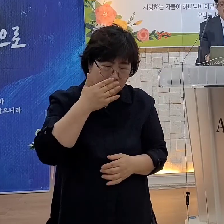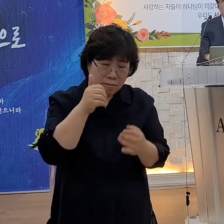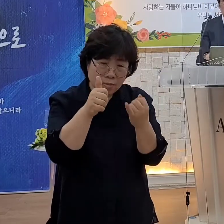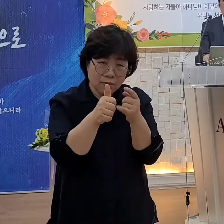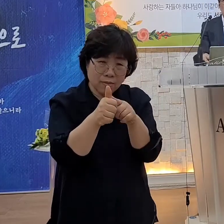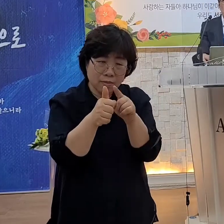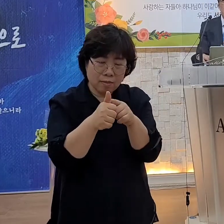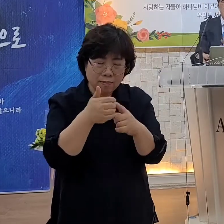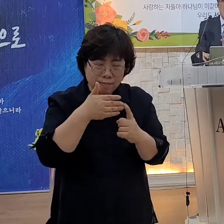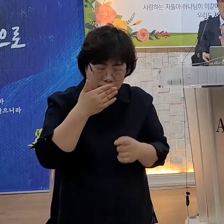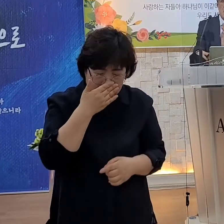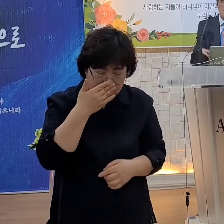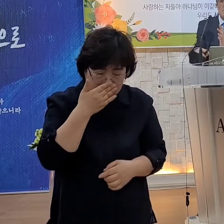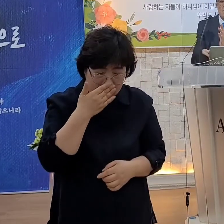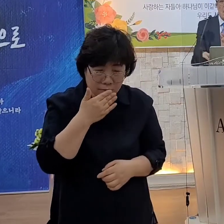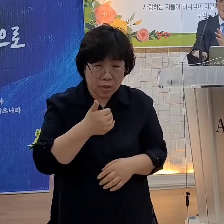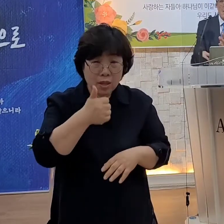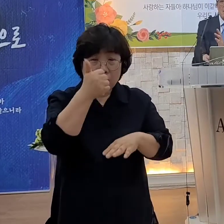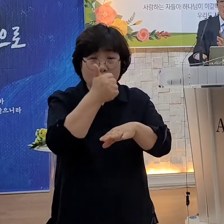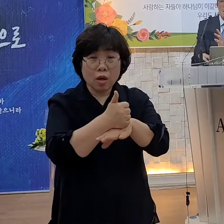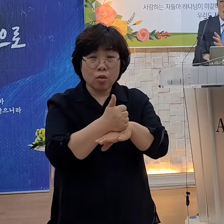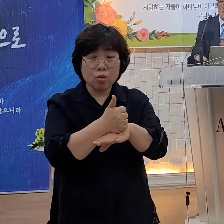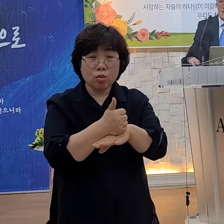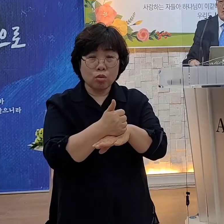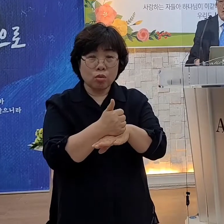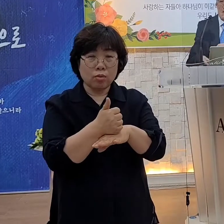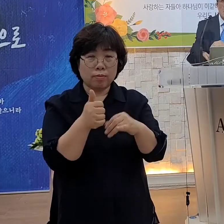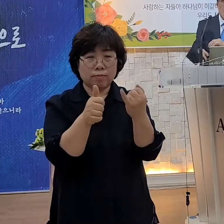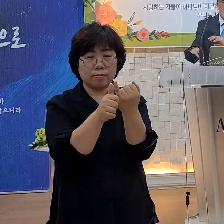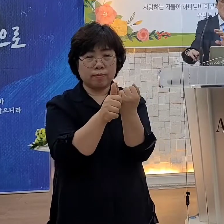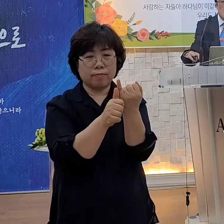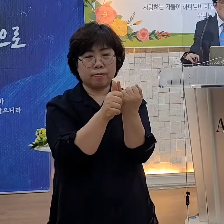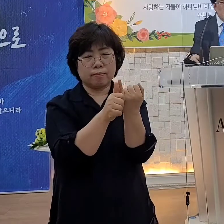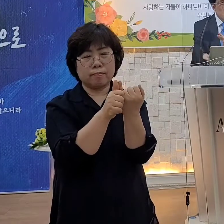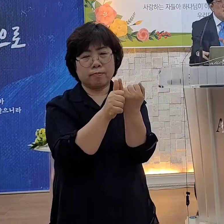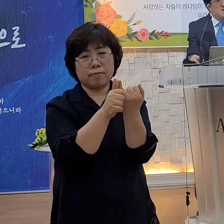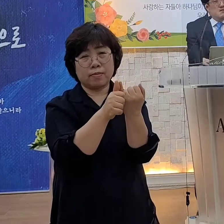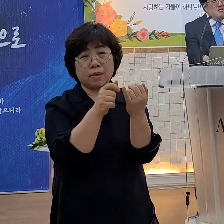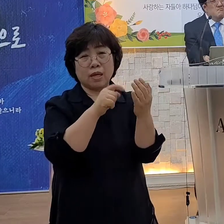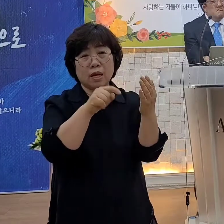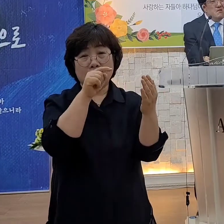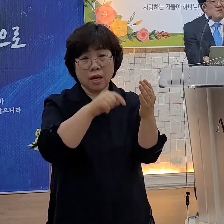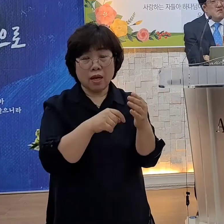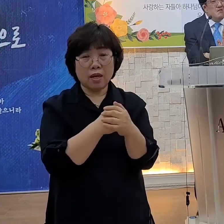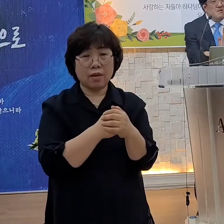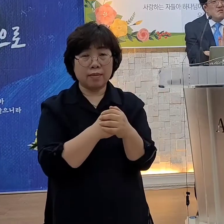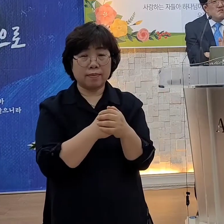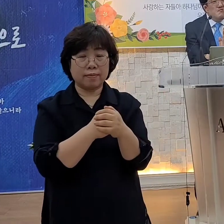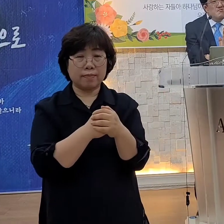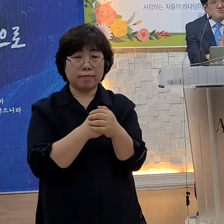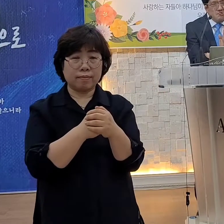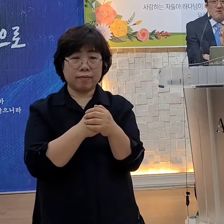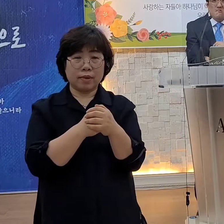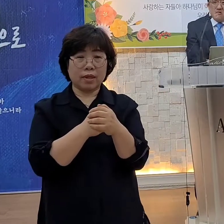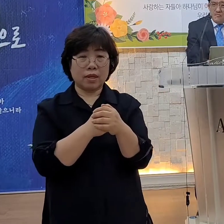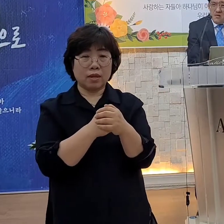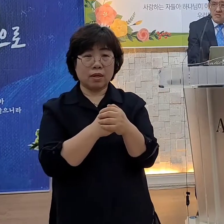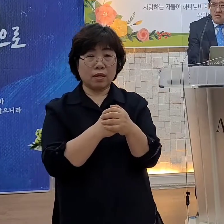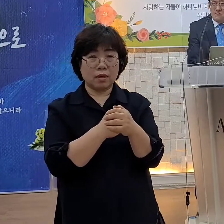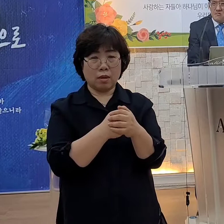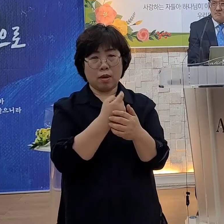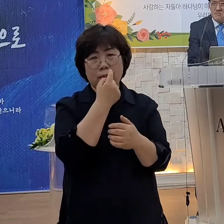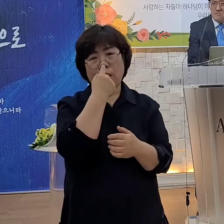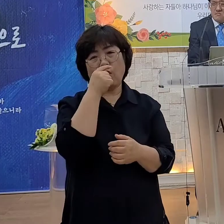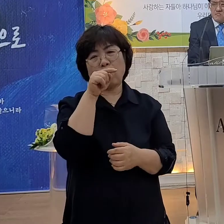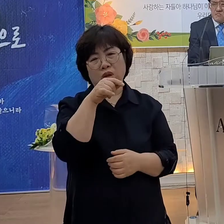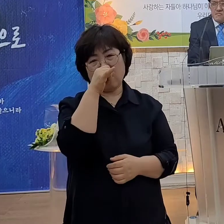깎이다 보면 비로소 이 두 사람의 마찰과 이 가정의 이 여러 어려움을 통해서 현실로 돌아온 남자가